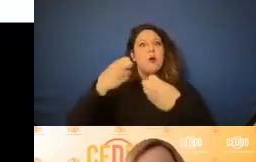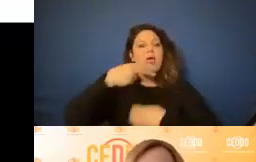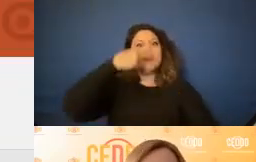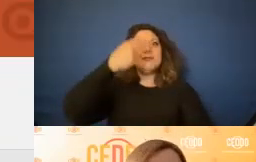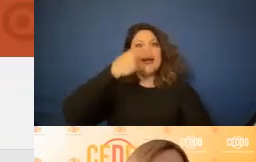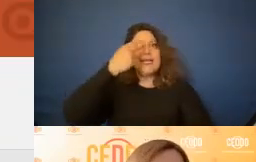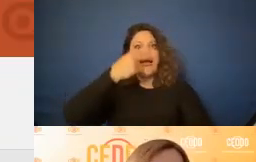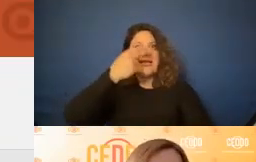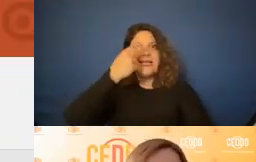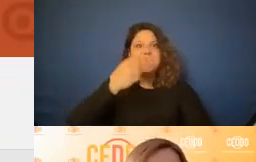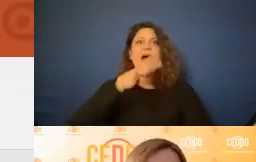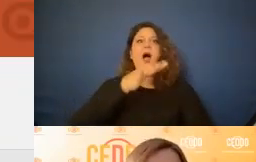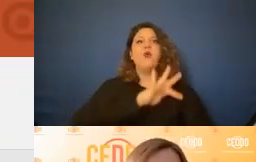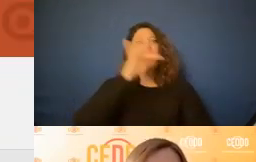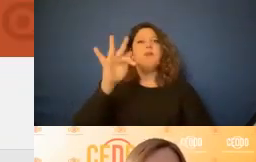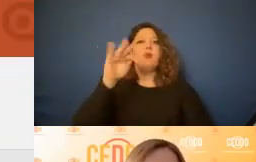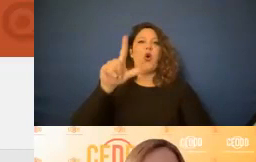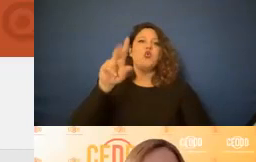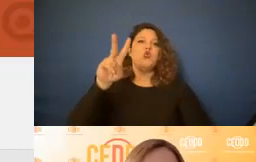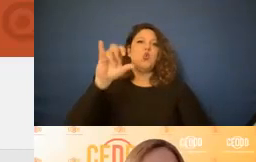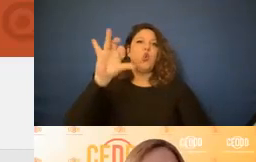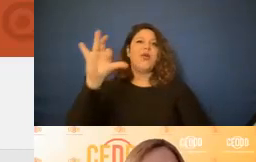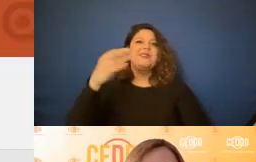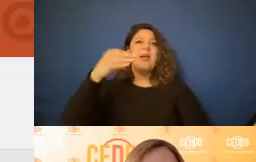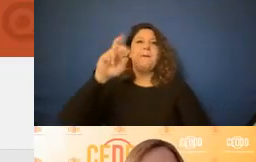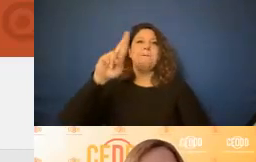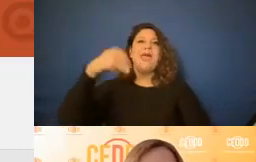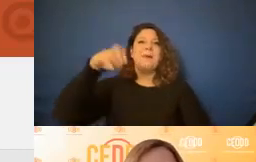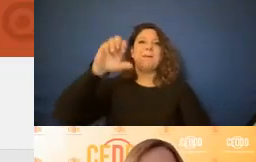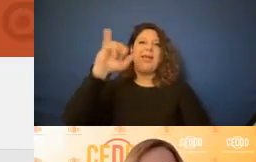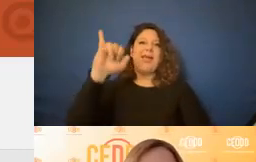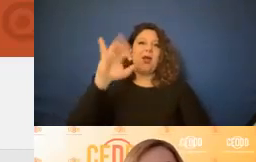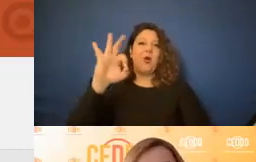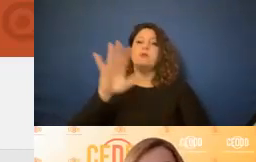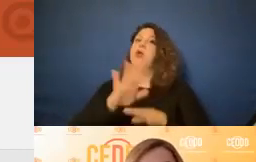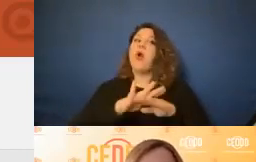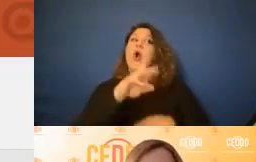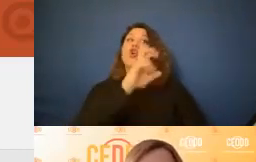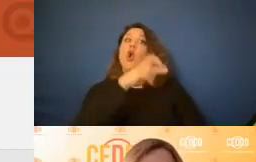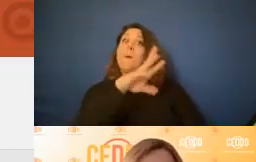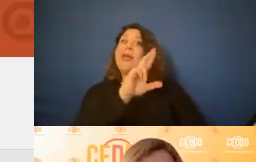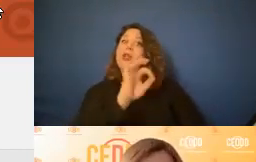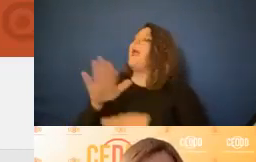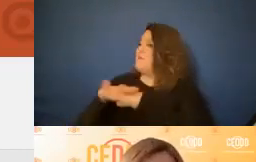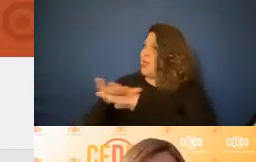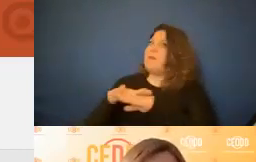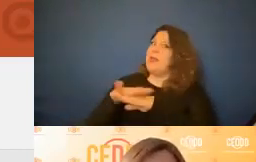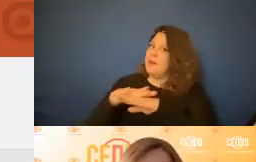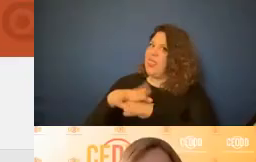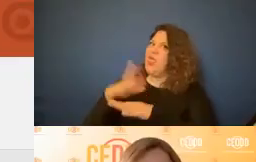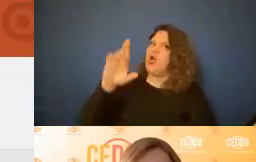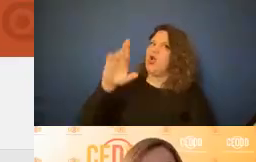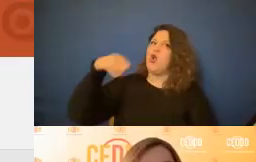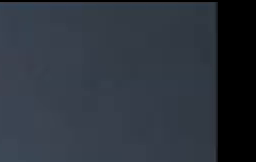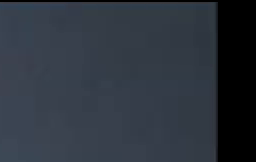Vamos a dar paso a Luis Bermejo. Luis Romero. Uy, Luis Romero, perdón, discúlpame.